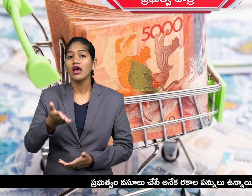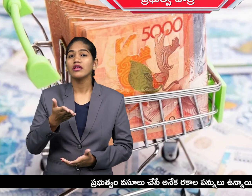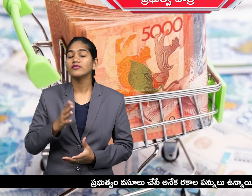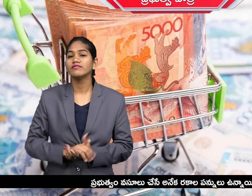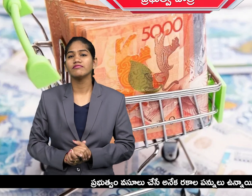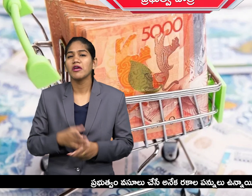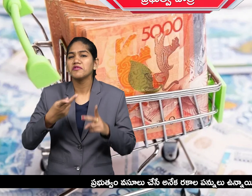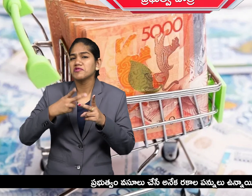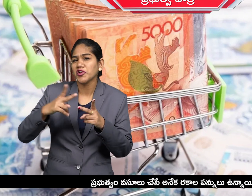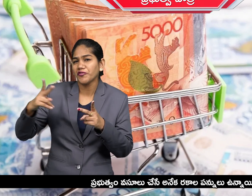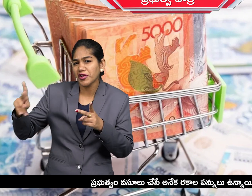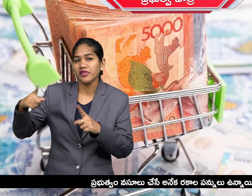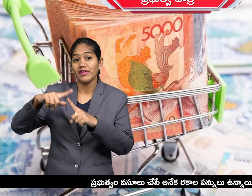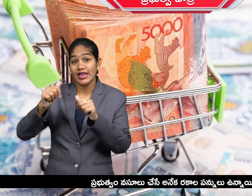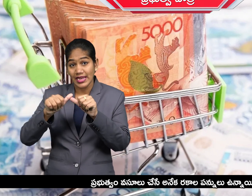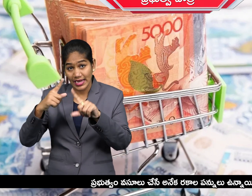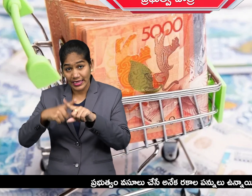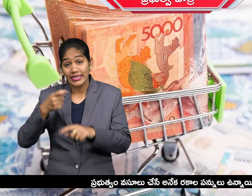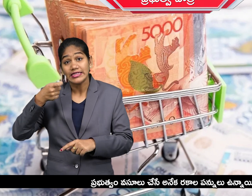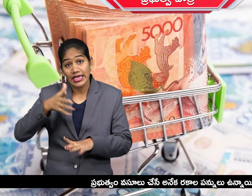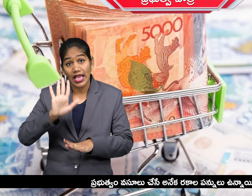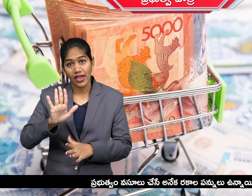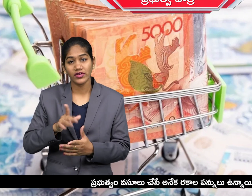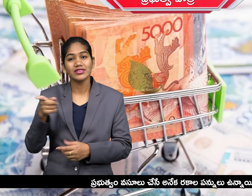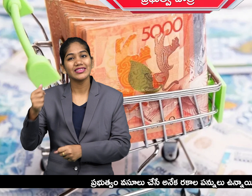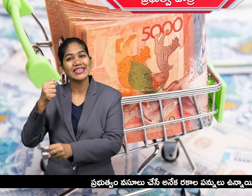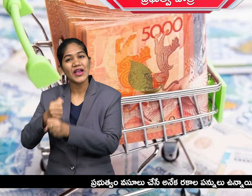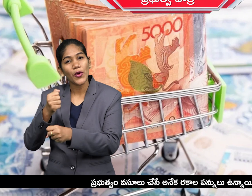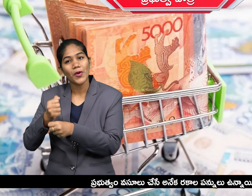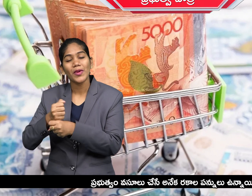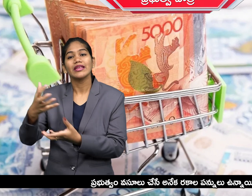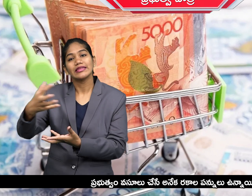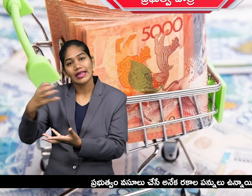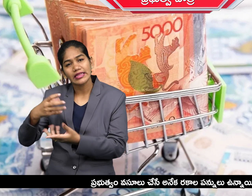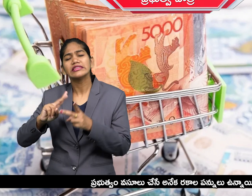ప్రభుత్వం వసూలు చేసే అనేక రకాల పన్నులు ఉన్నాయి.